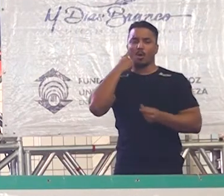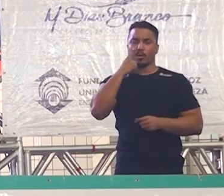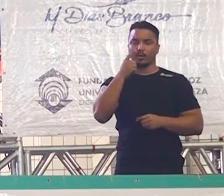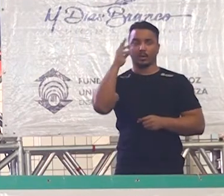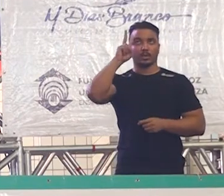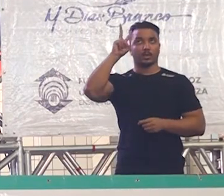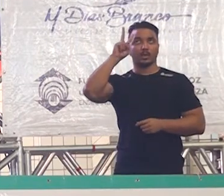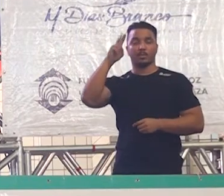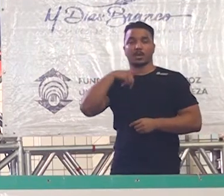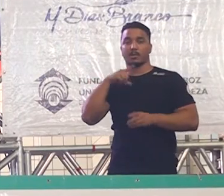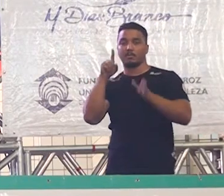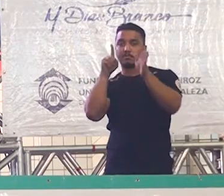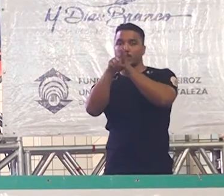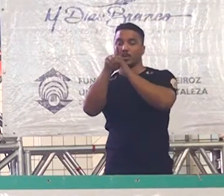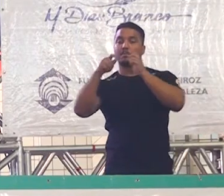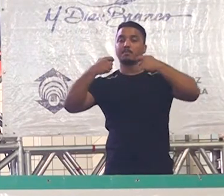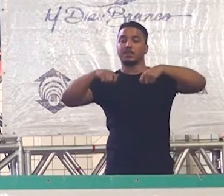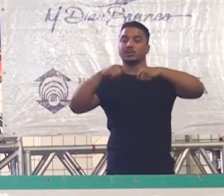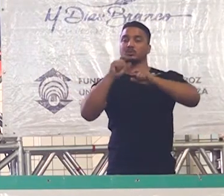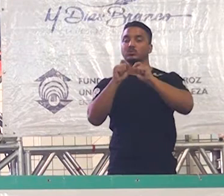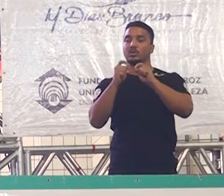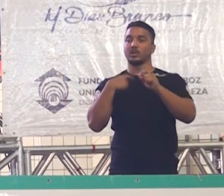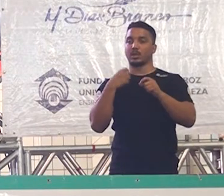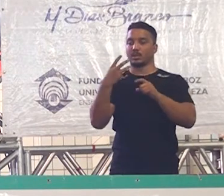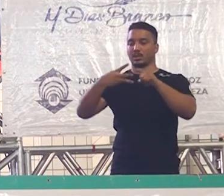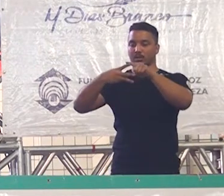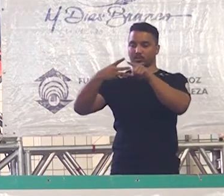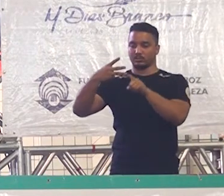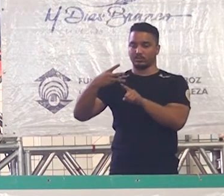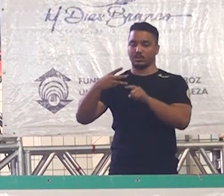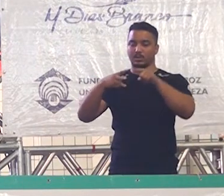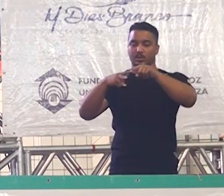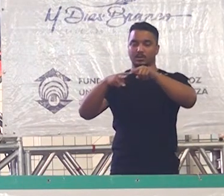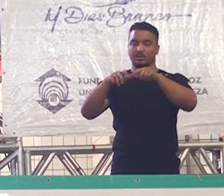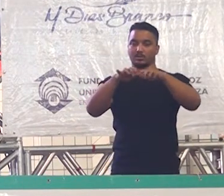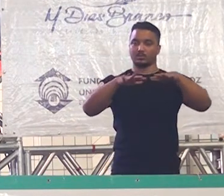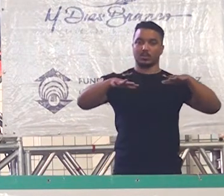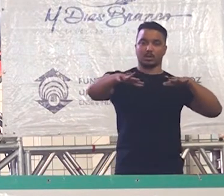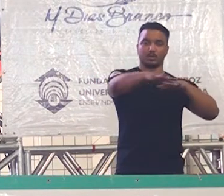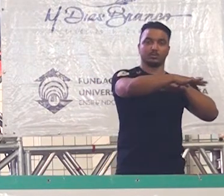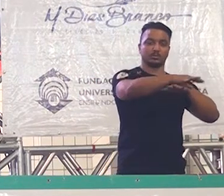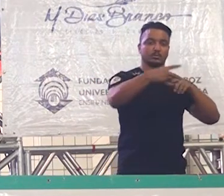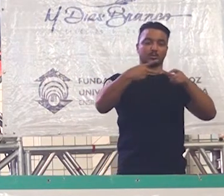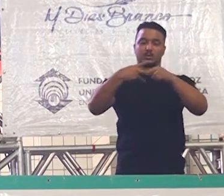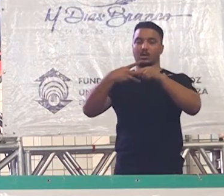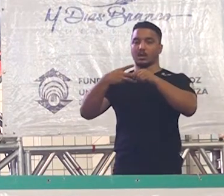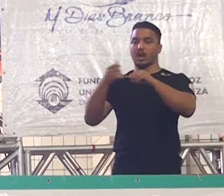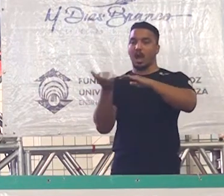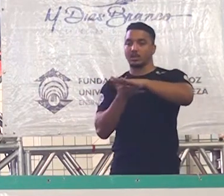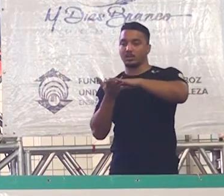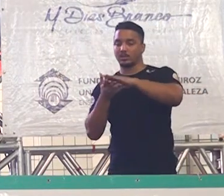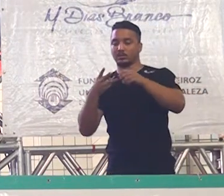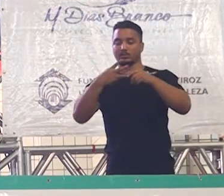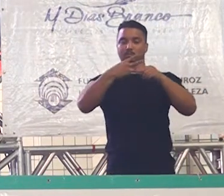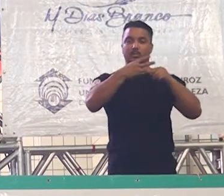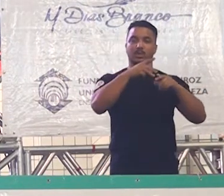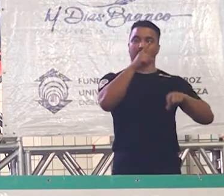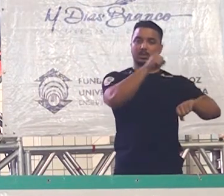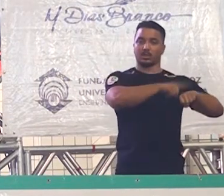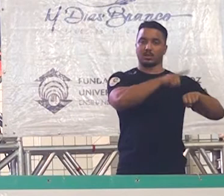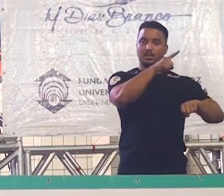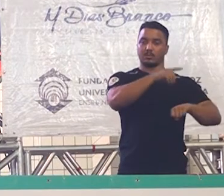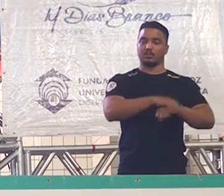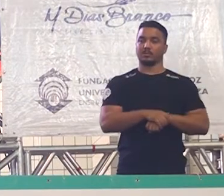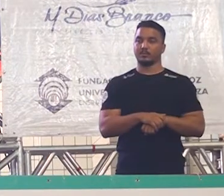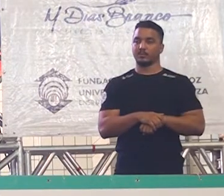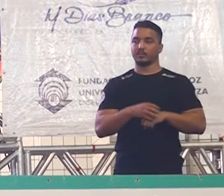vai lembrar que a questão, ela deve sugerir 3 dados: espaço, aceleração e tempo. Espaço, eu vou falar